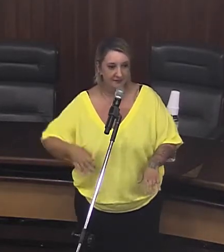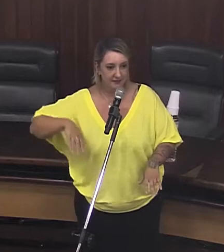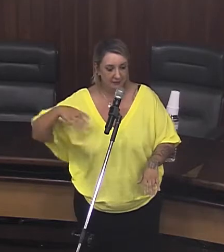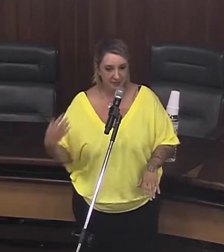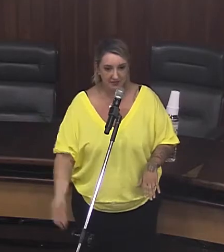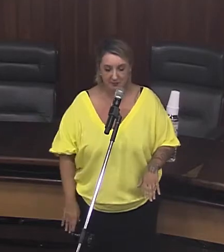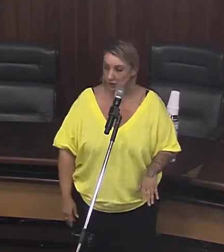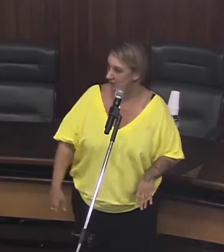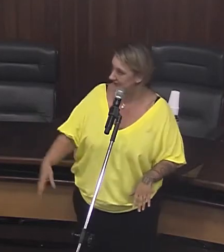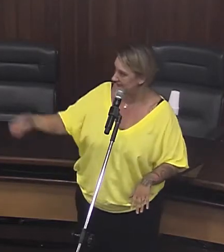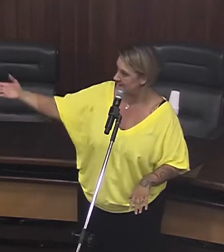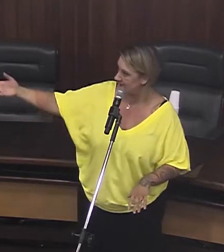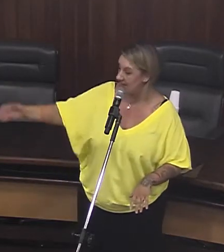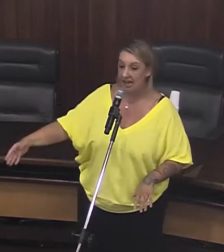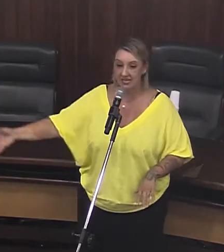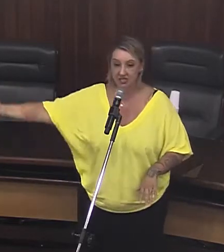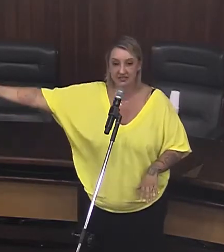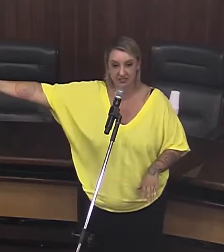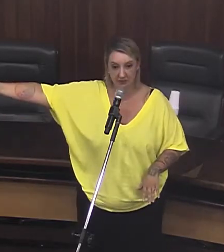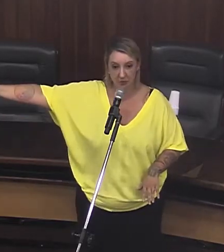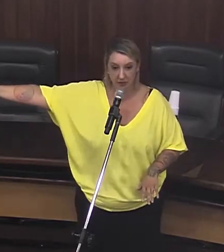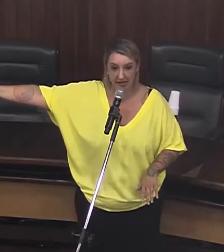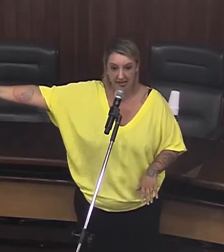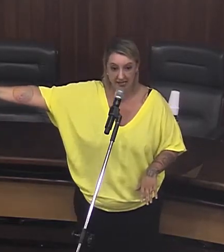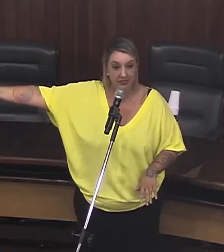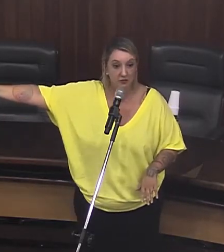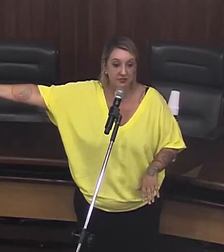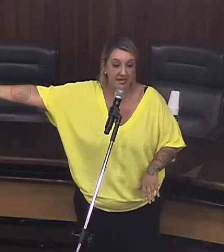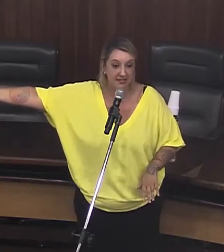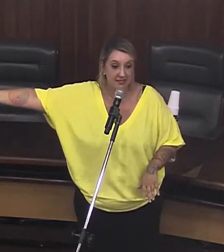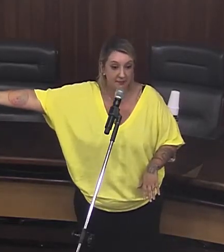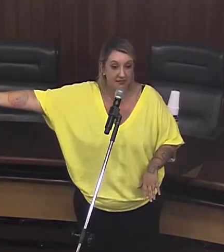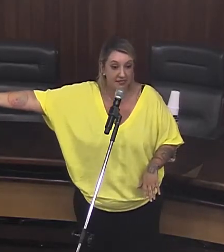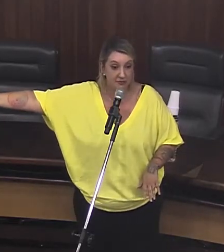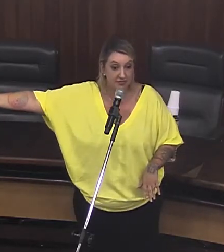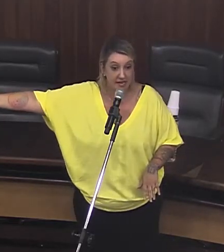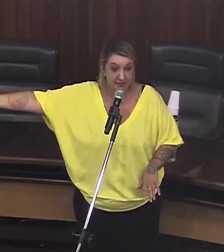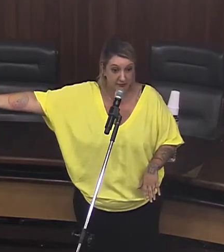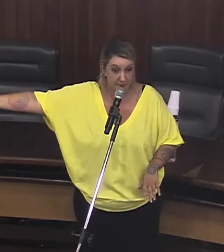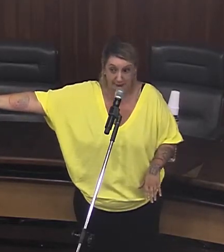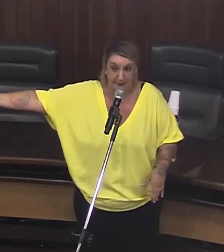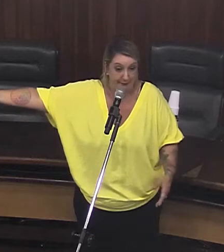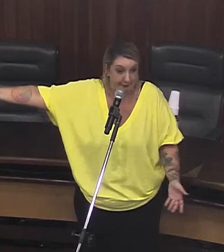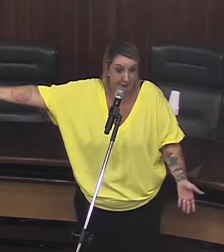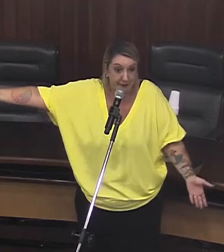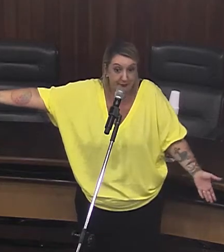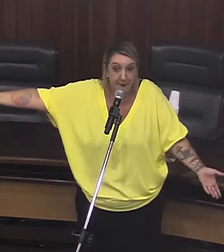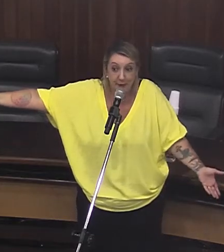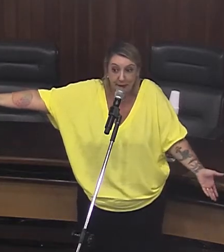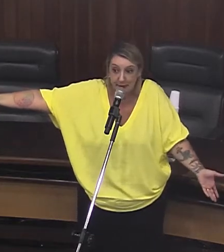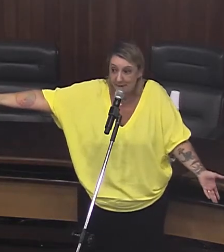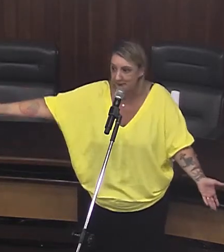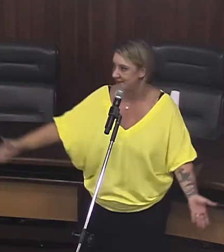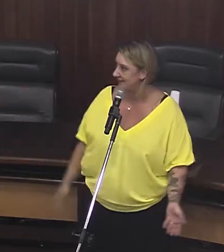Com o braço mole, né? Aí a gente chama o colega, ele não consegue interpretar no teatro, porque está com o braço mole, né?